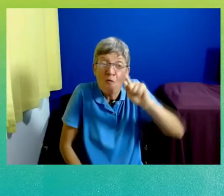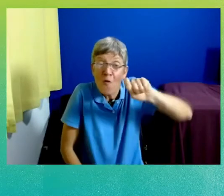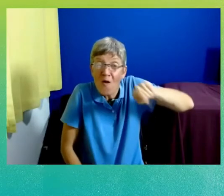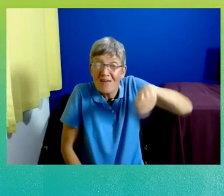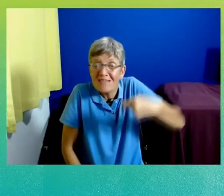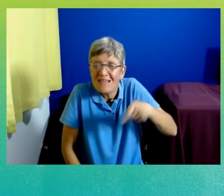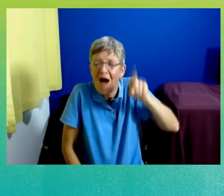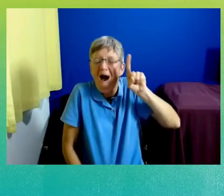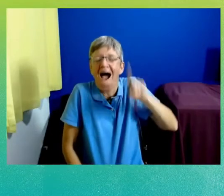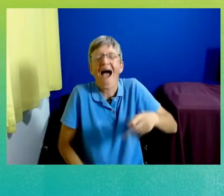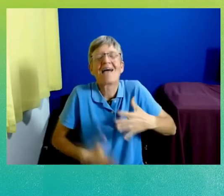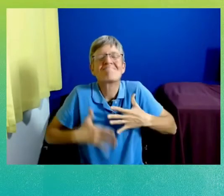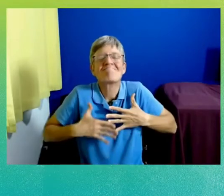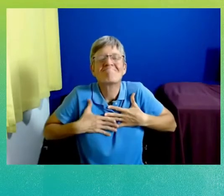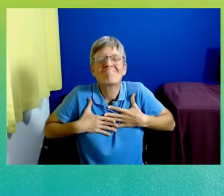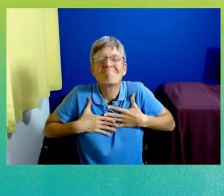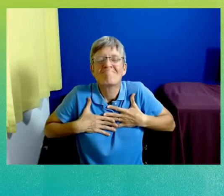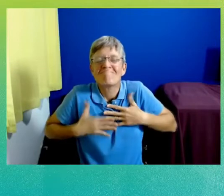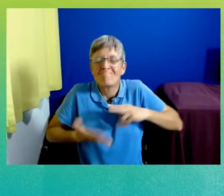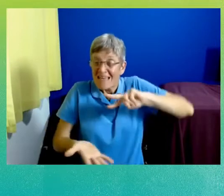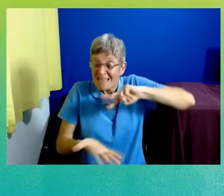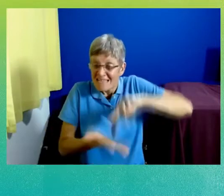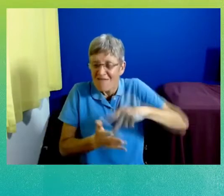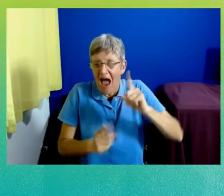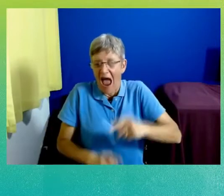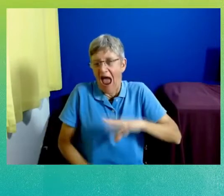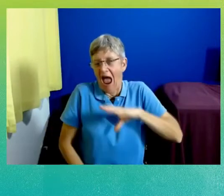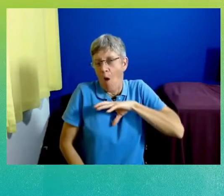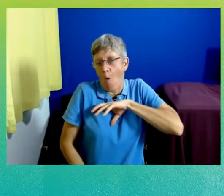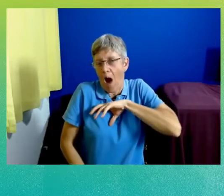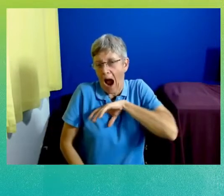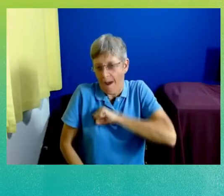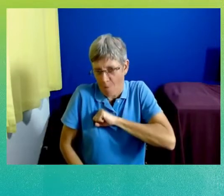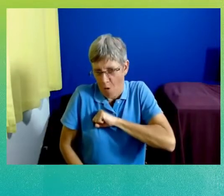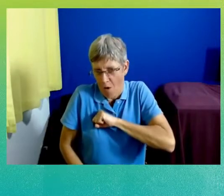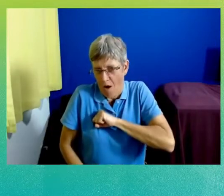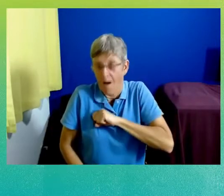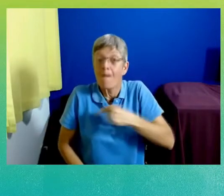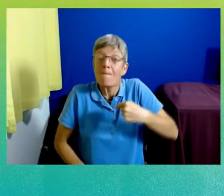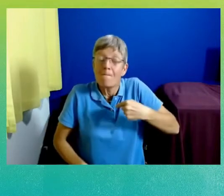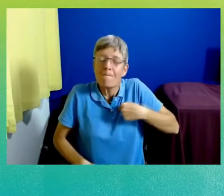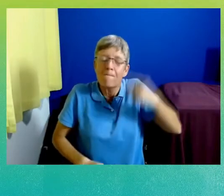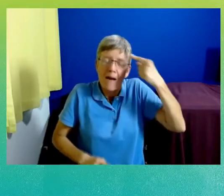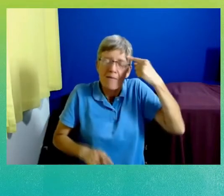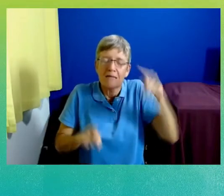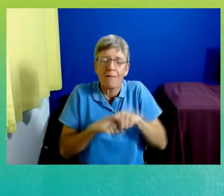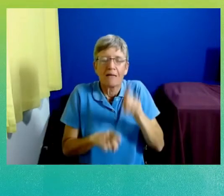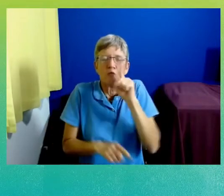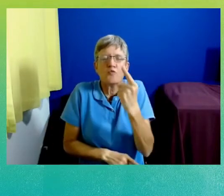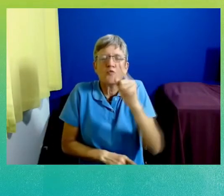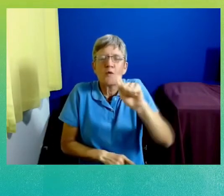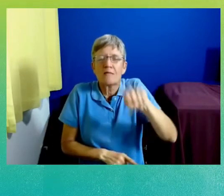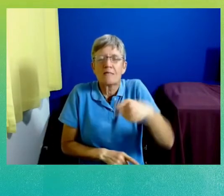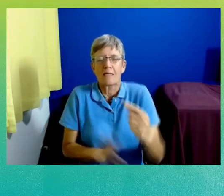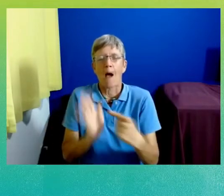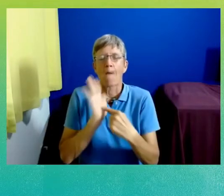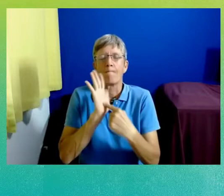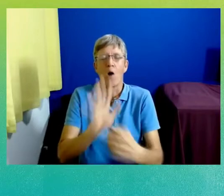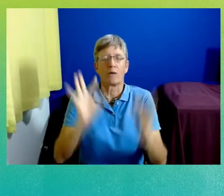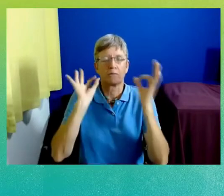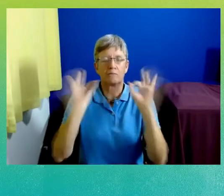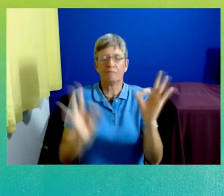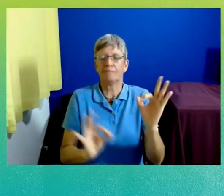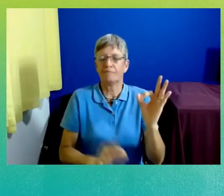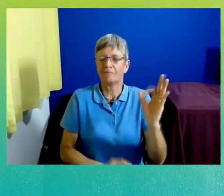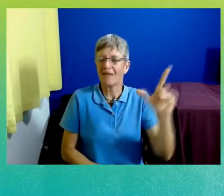forma, através desse sinal, você consegue formar este coração, tá? Que significa o amor, né? Representa o